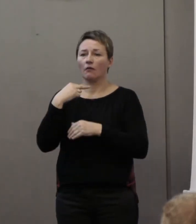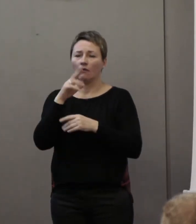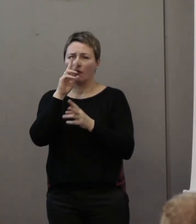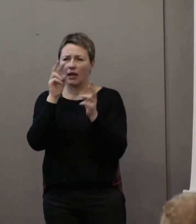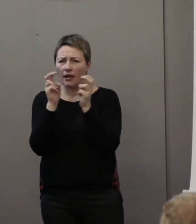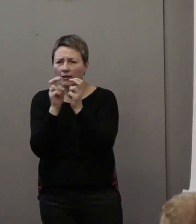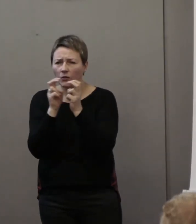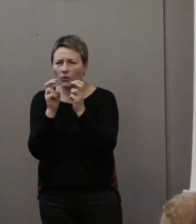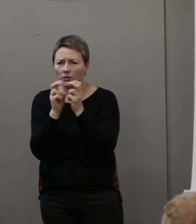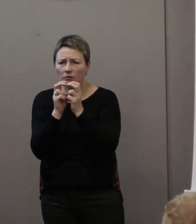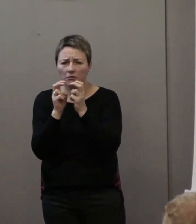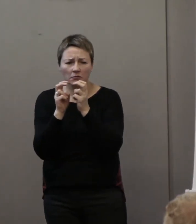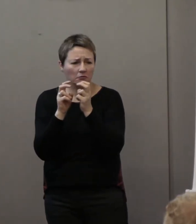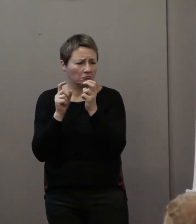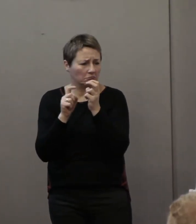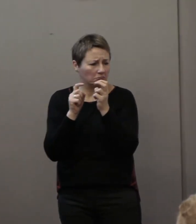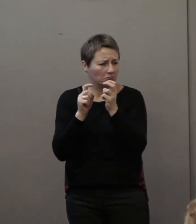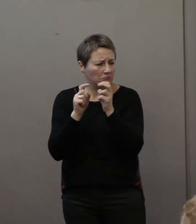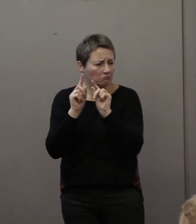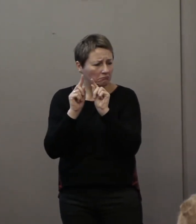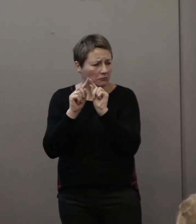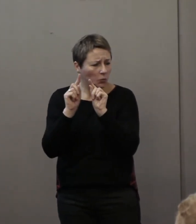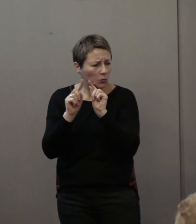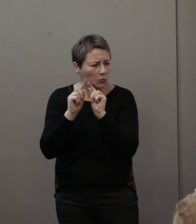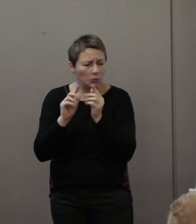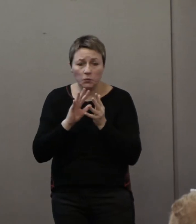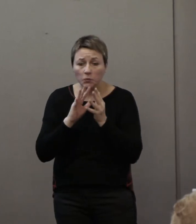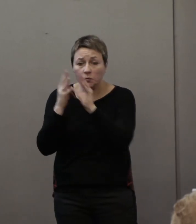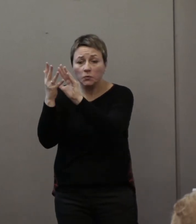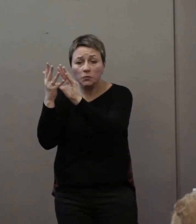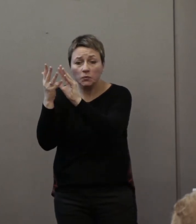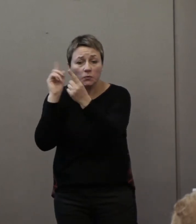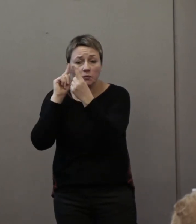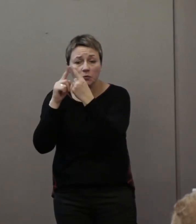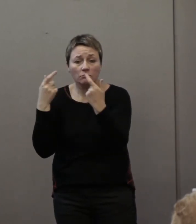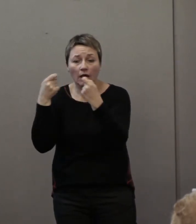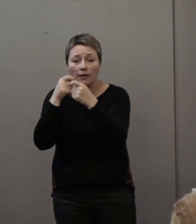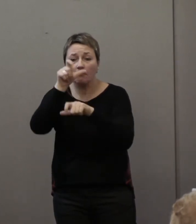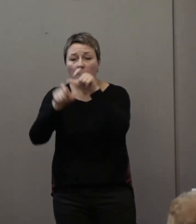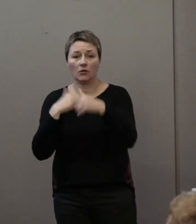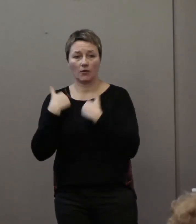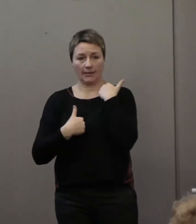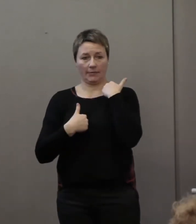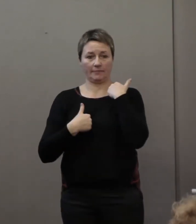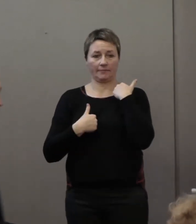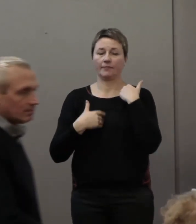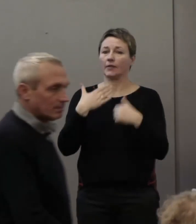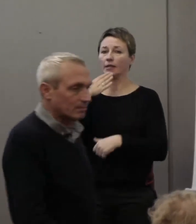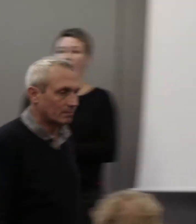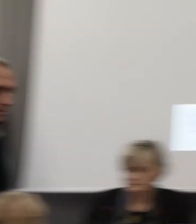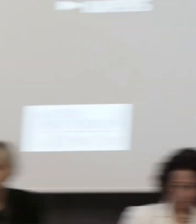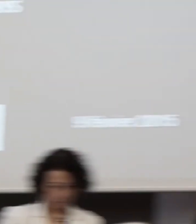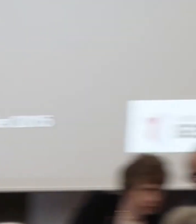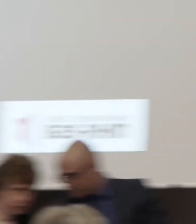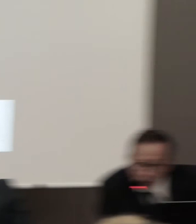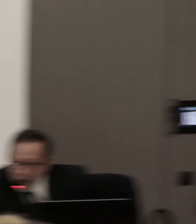permet notamment de faire évoluer les produits pour le bénéfice des personnes handicapées. Merci André.